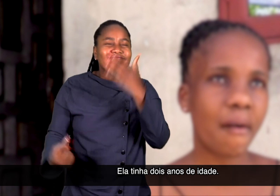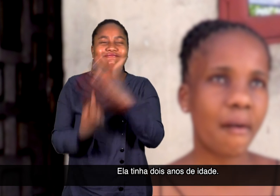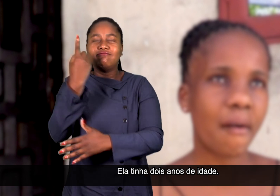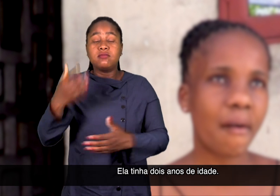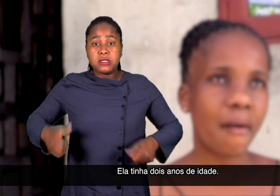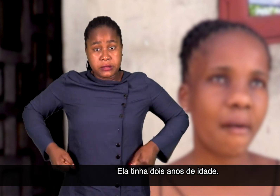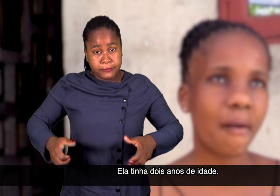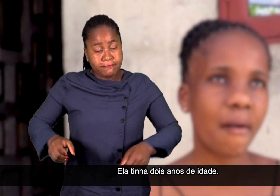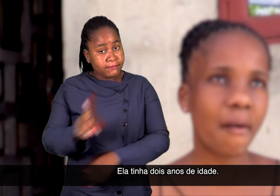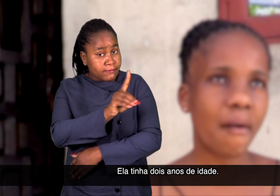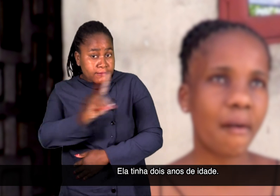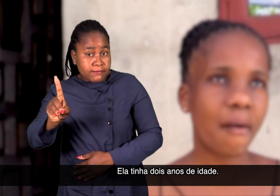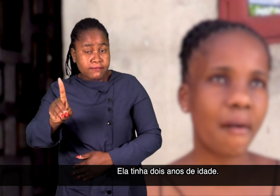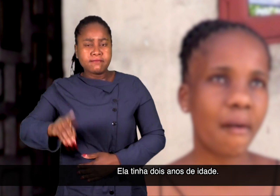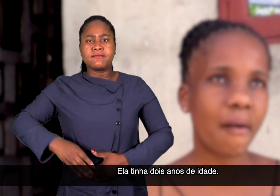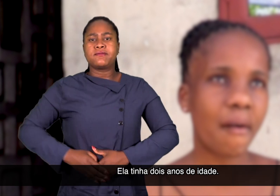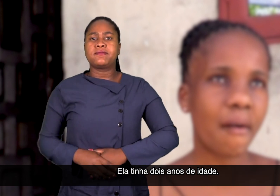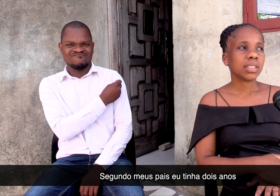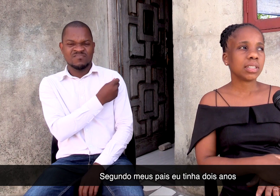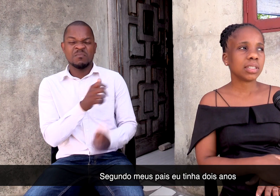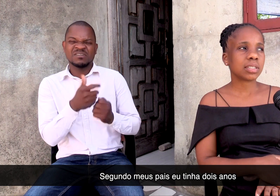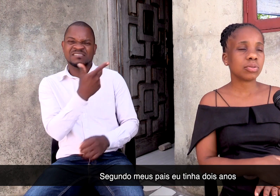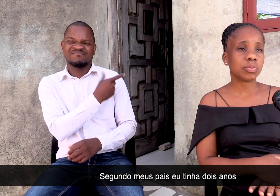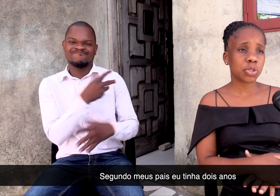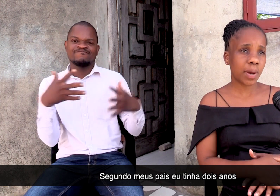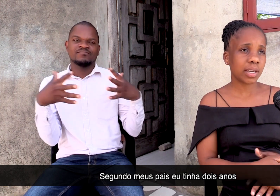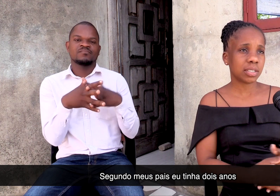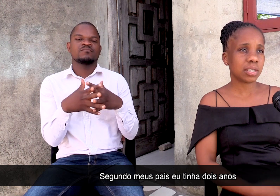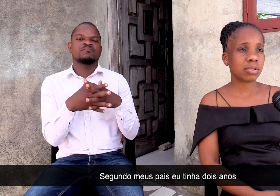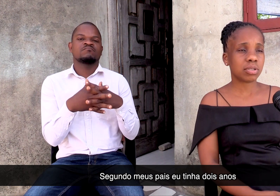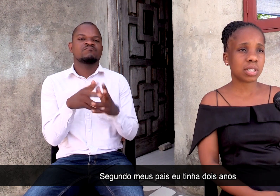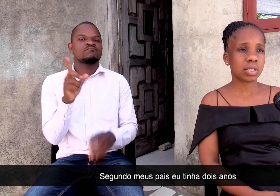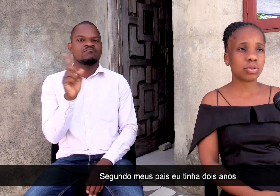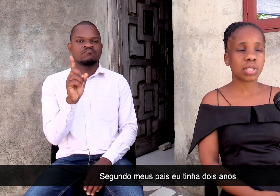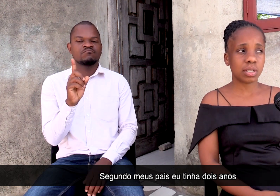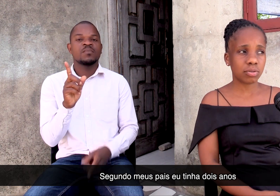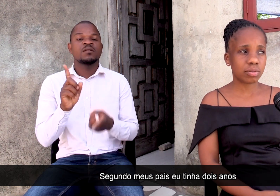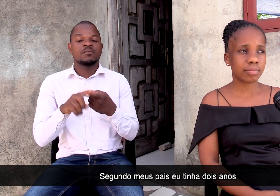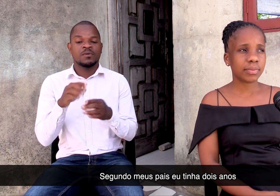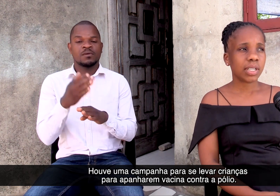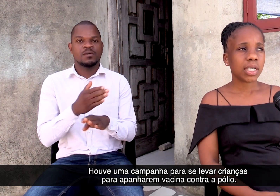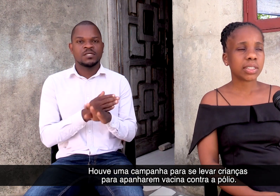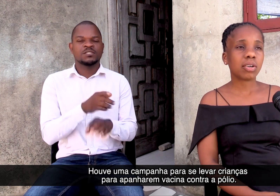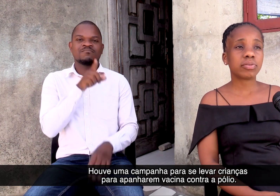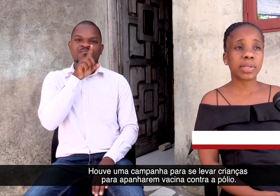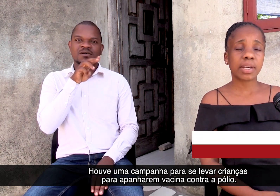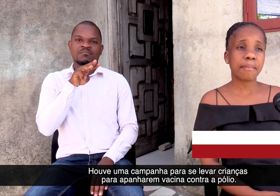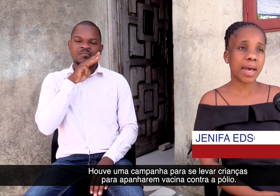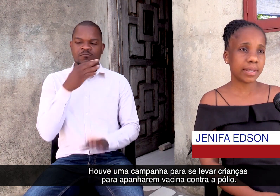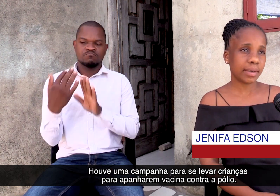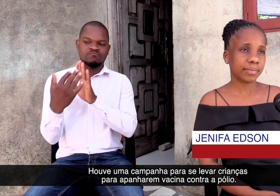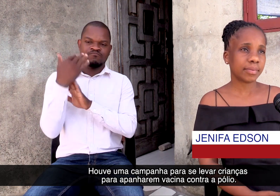polio. Ela tinha 2 anos de idade. E segundo meus pais, eu tinha 2 anos. Então houve